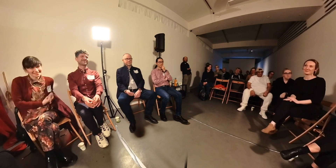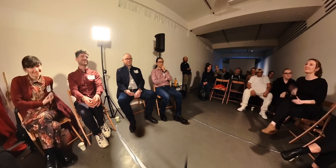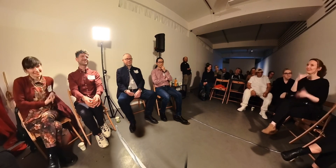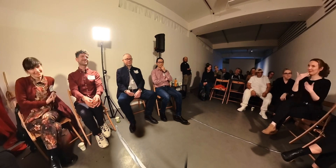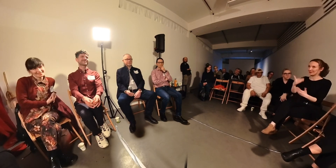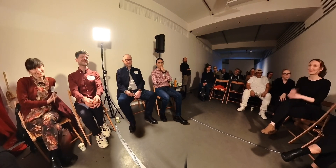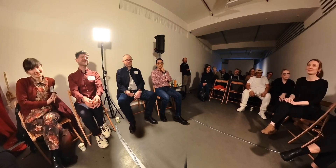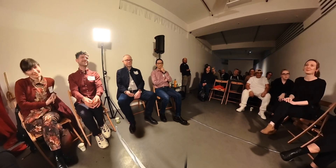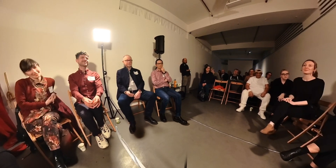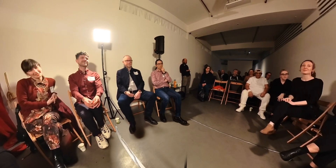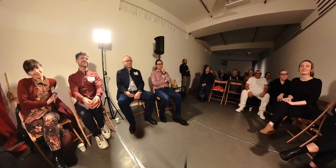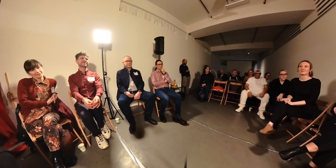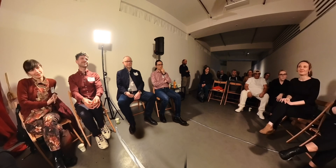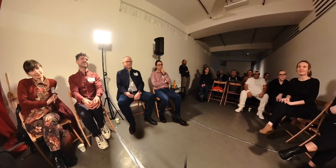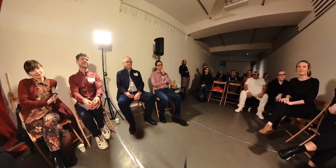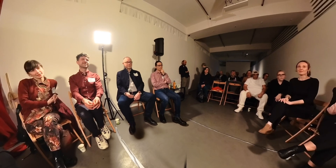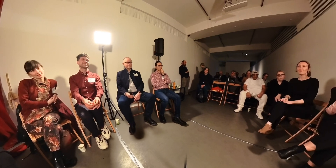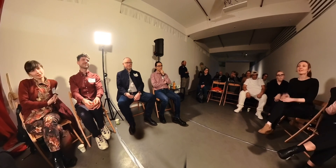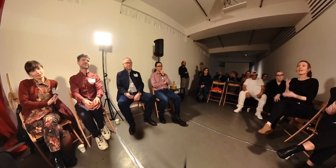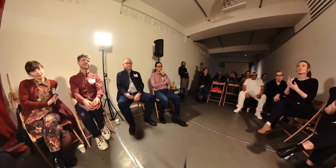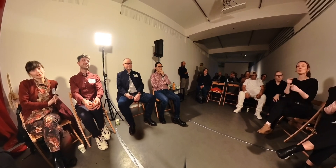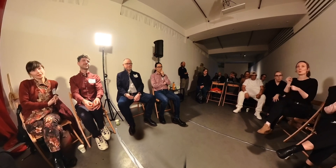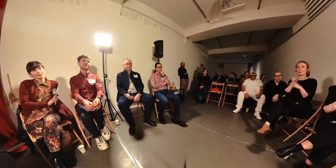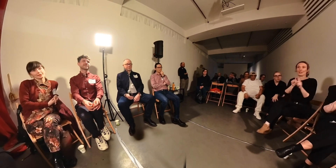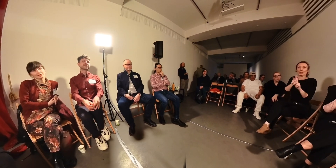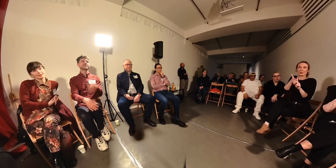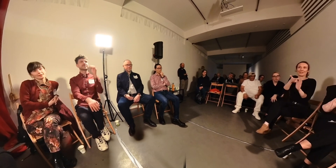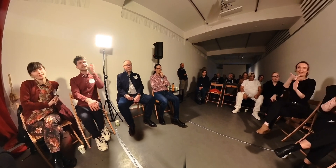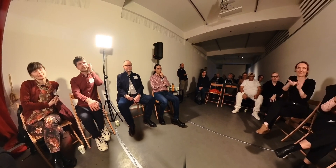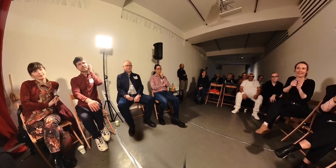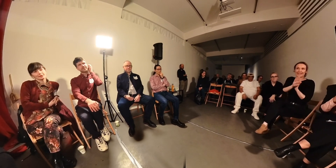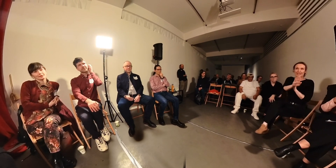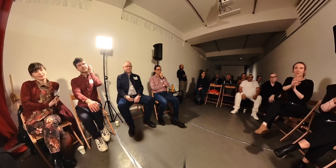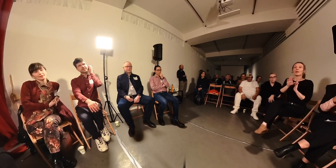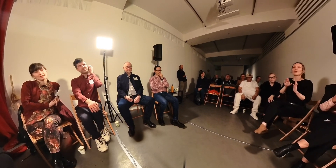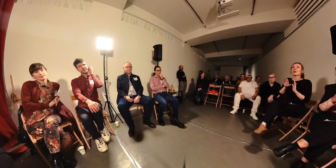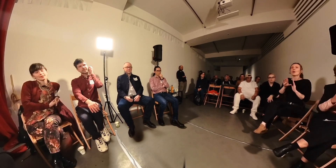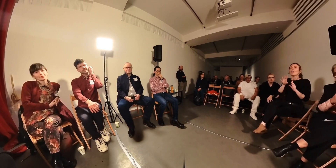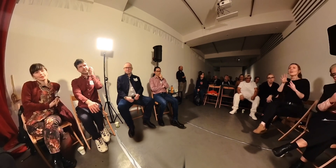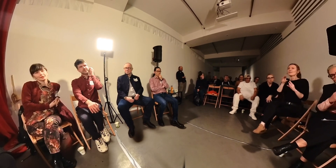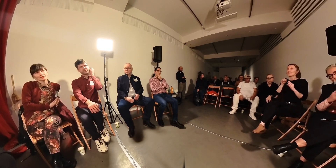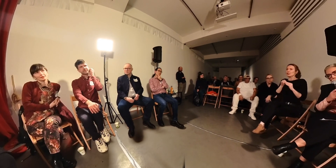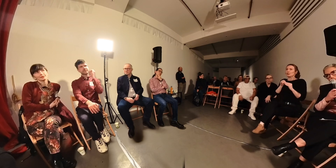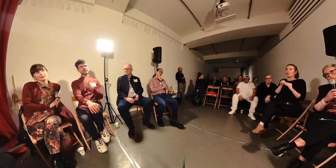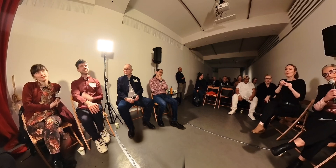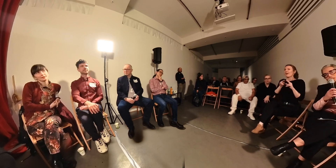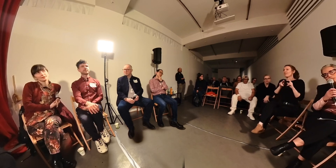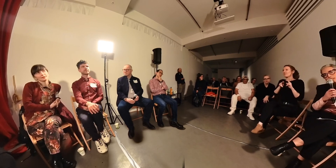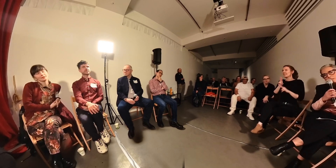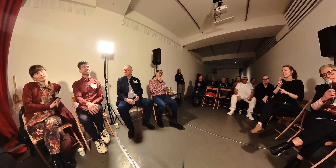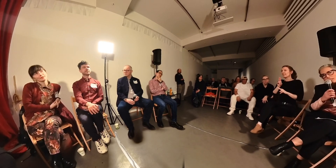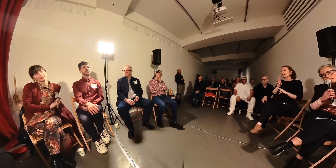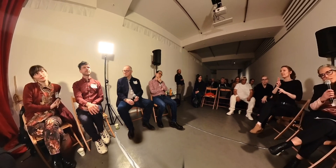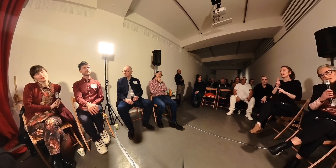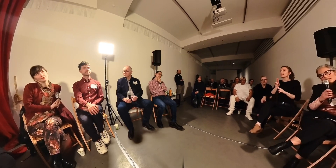Moc děkuju. Já bych ještě se teď vrátila k tomu druhému filmu, protože ten je zřejmě nebo zjevně spíše o